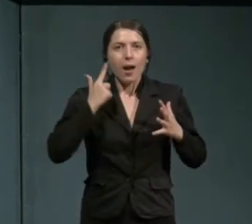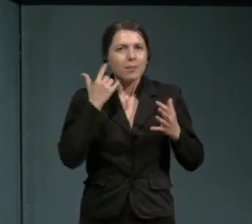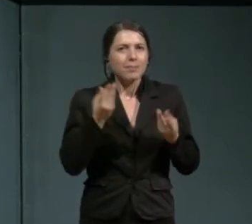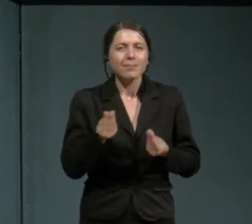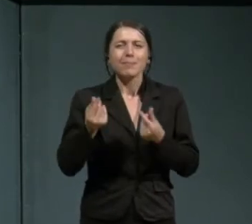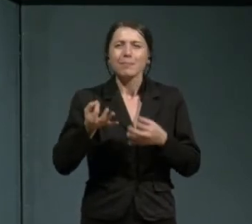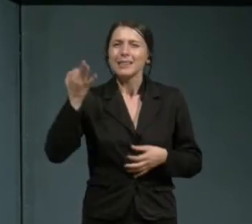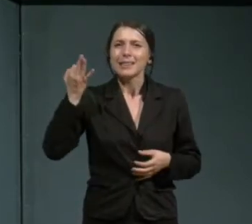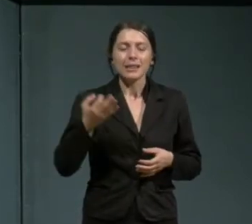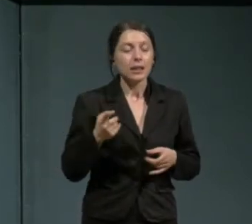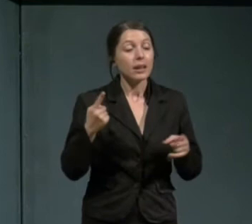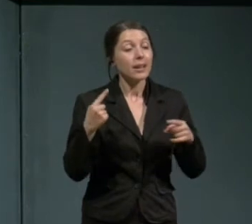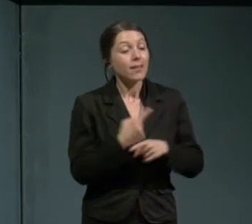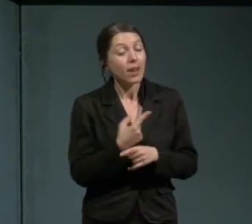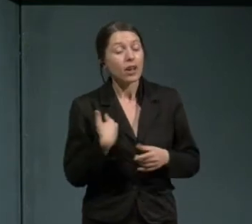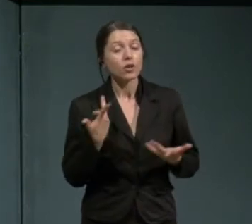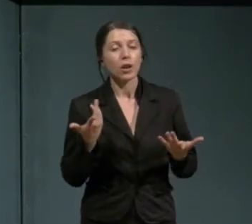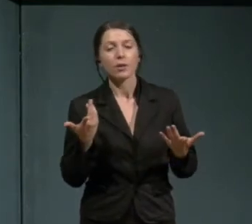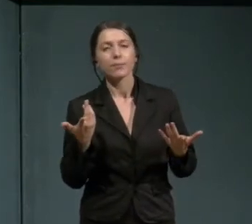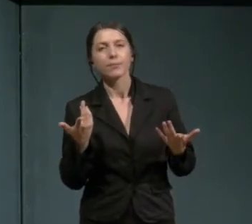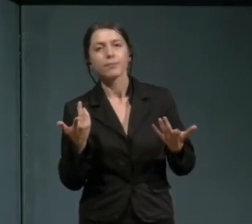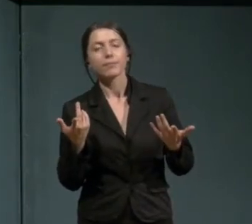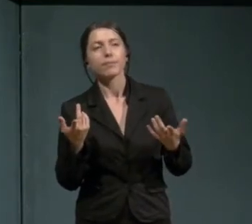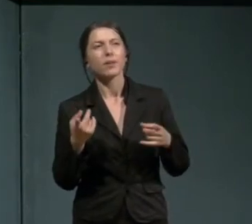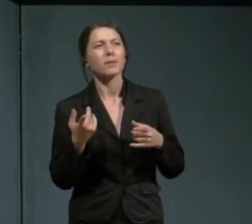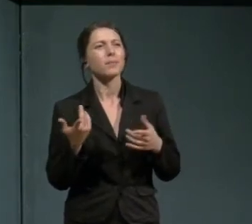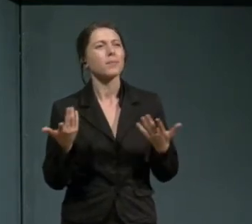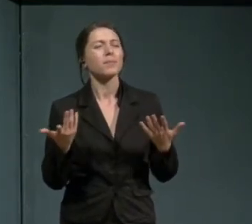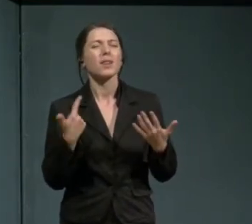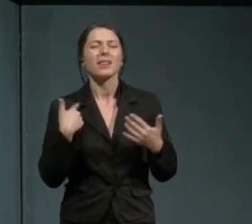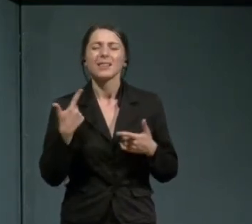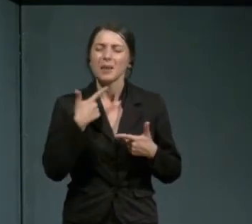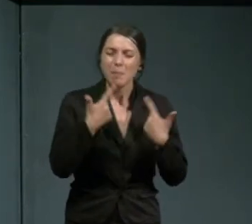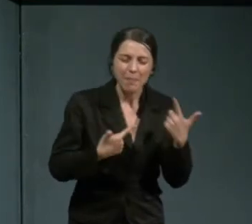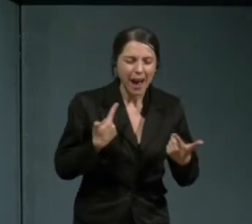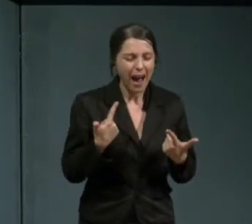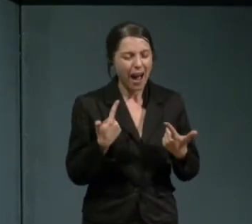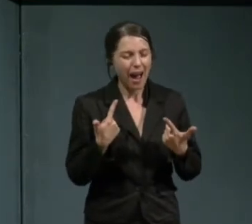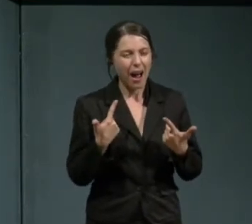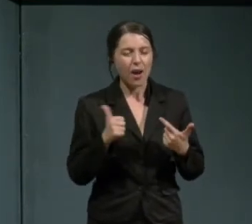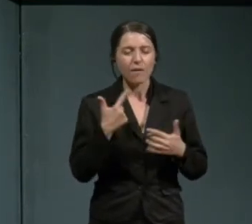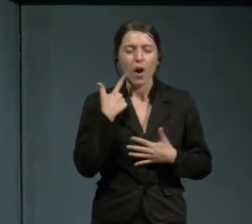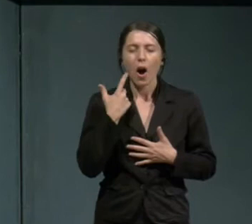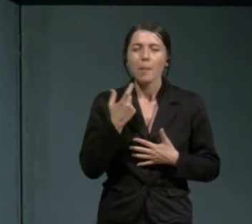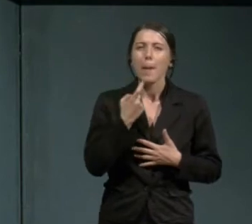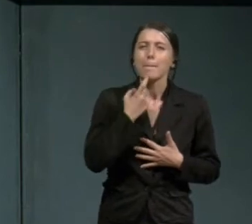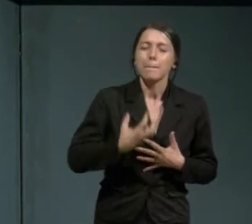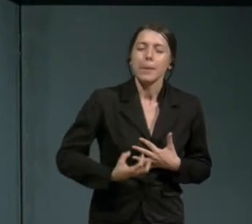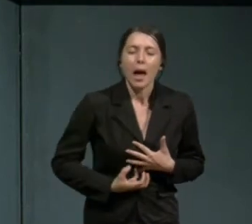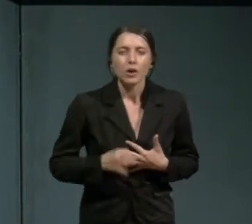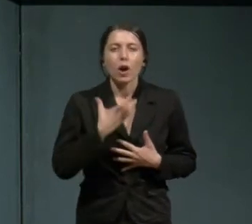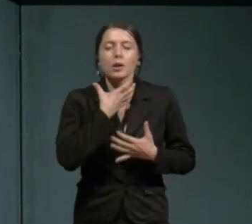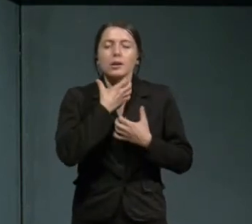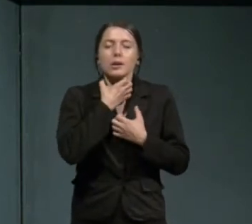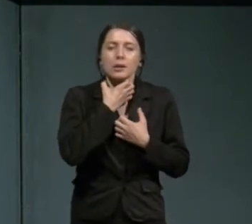quando quando invece c'è qua stiamo male abbiamo una pietà nello stomaco un groppo in gola